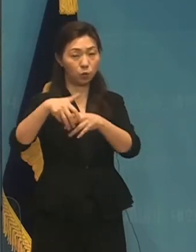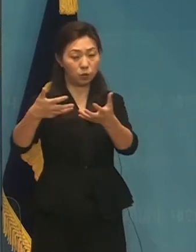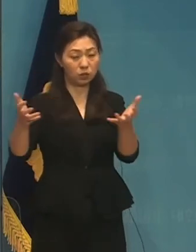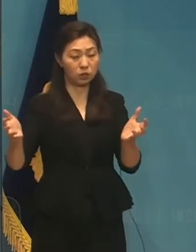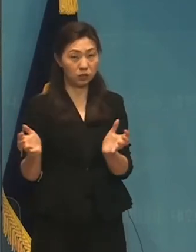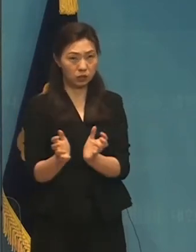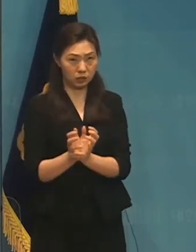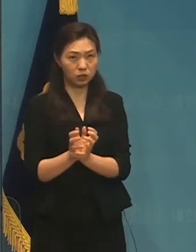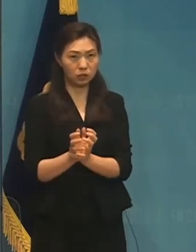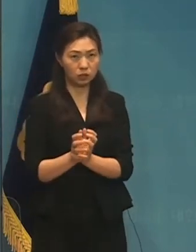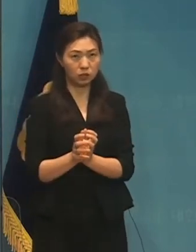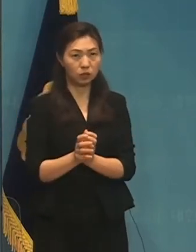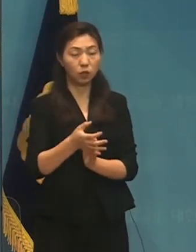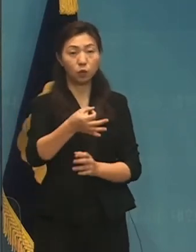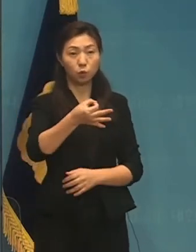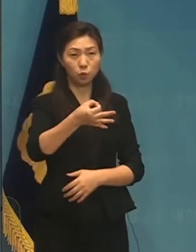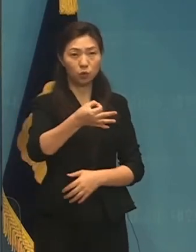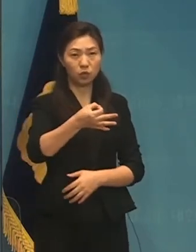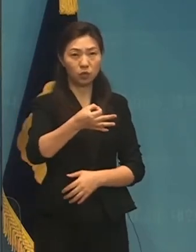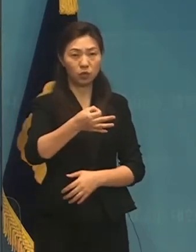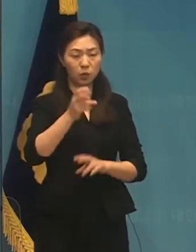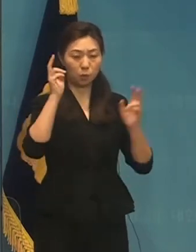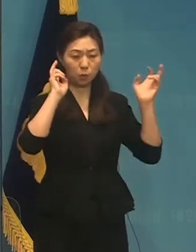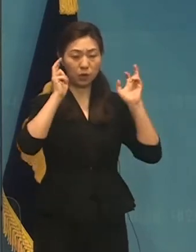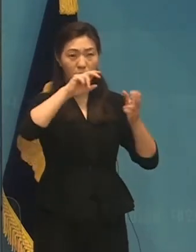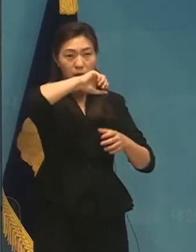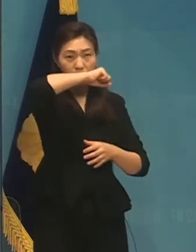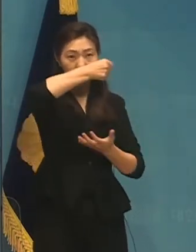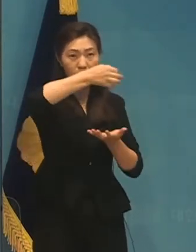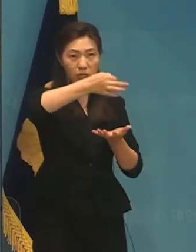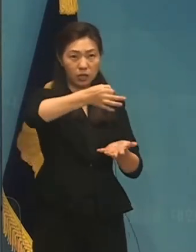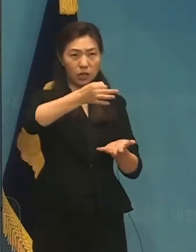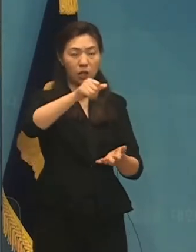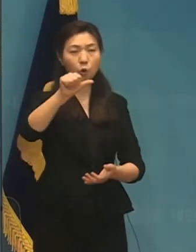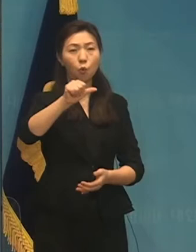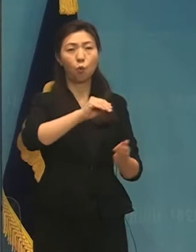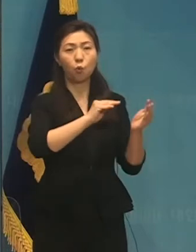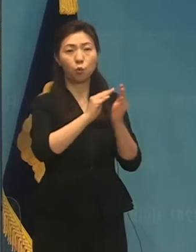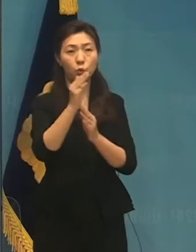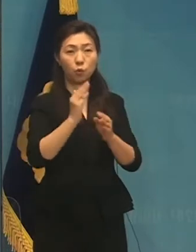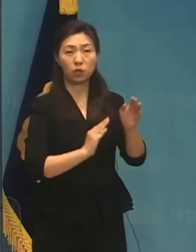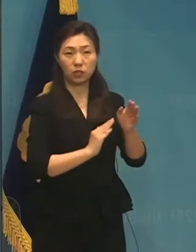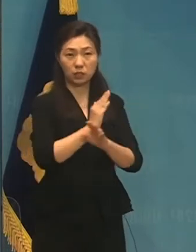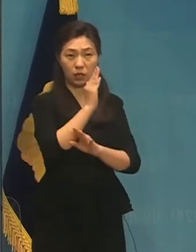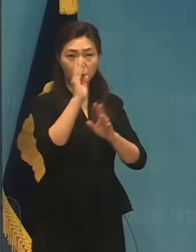이는 자산총액 5조 원 이상을 말합니다. 이들의